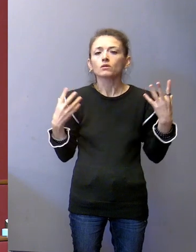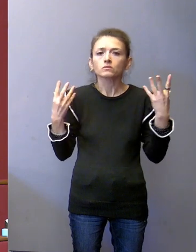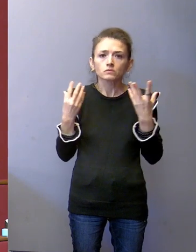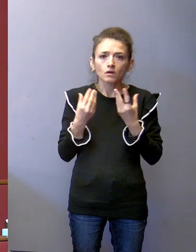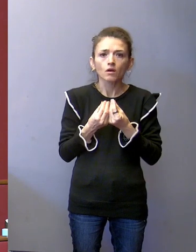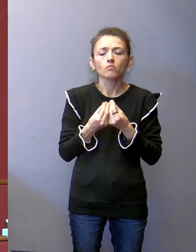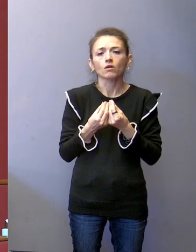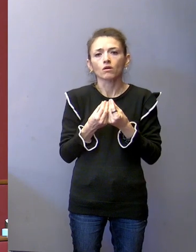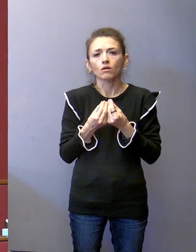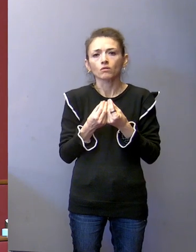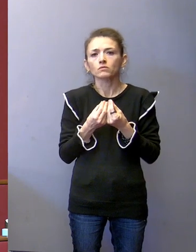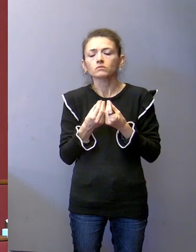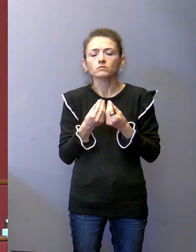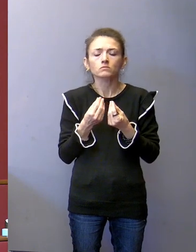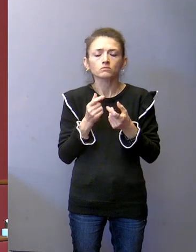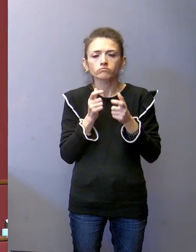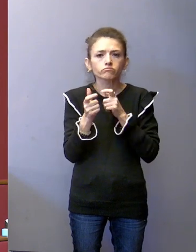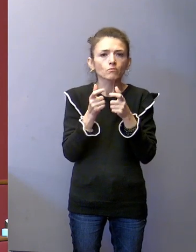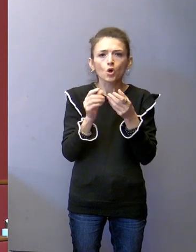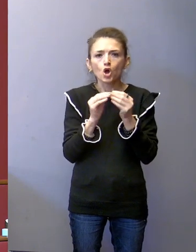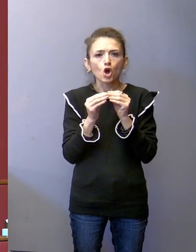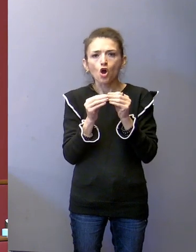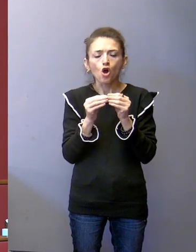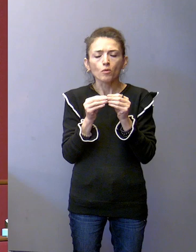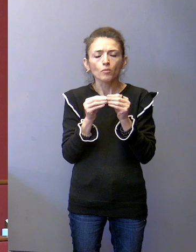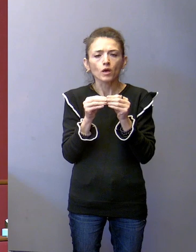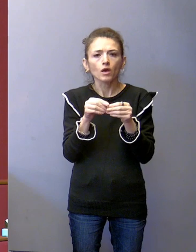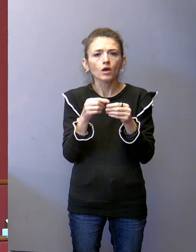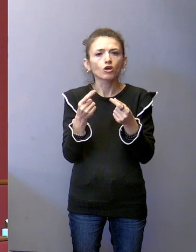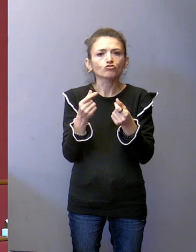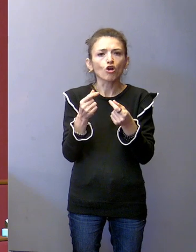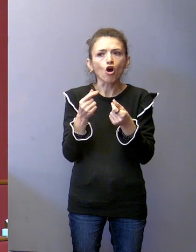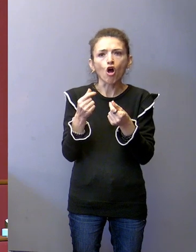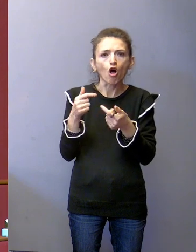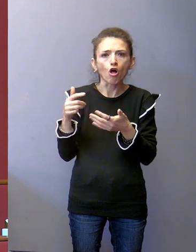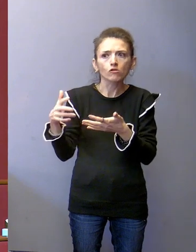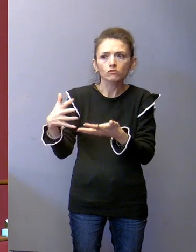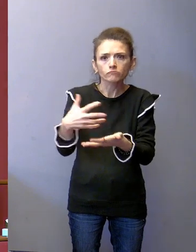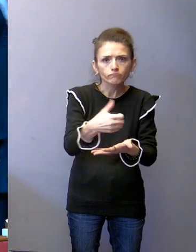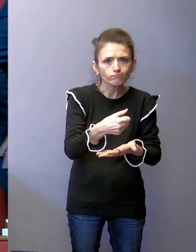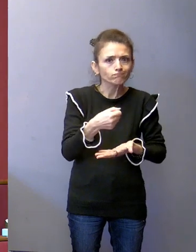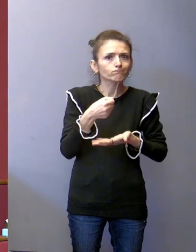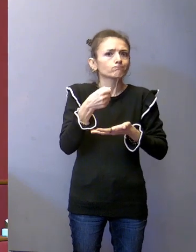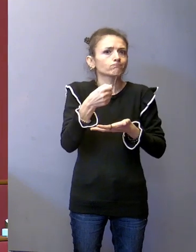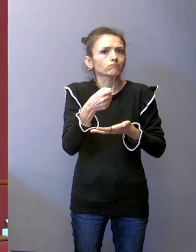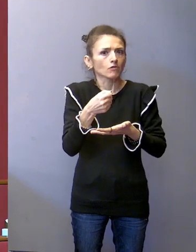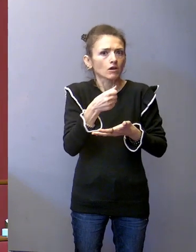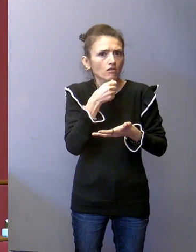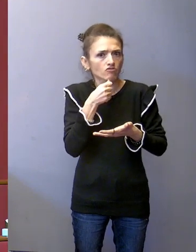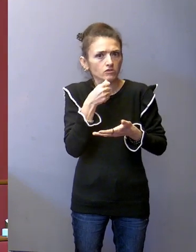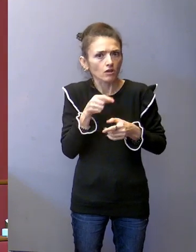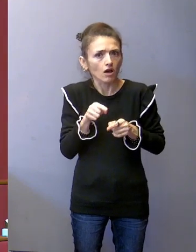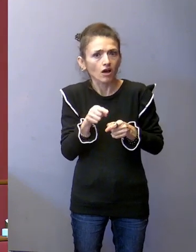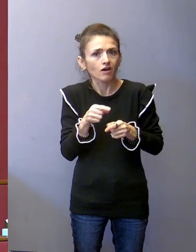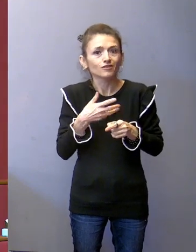vediamo di trovare la modalità per poter recuperare quei risorse necessarie qui davanti dietro di me sta passando un